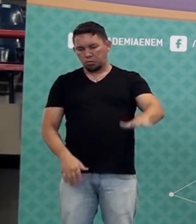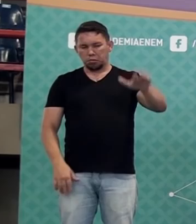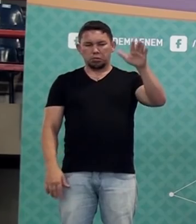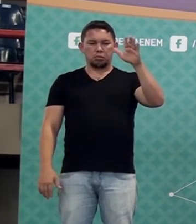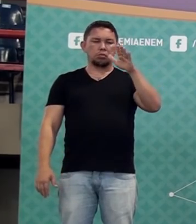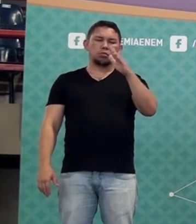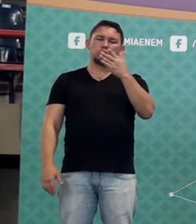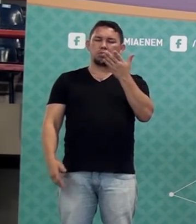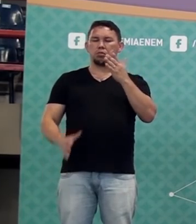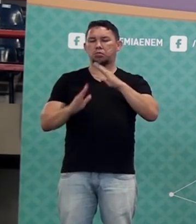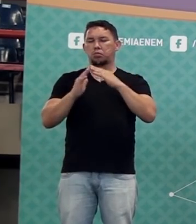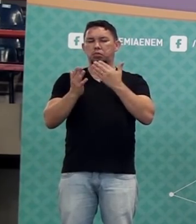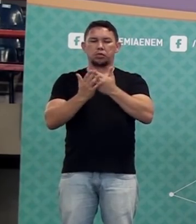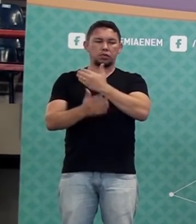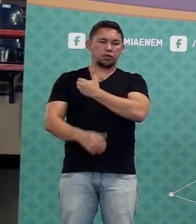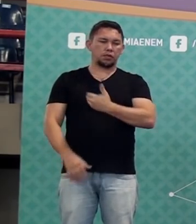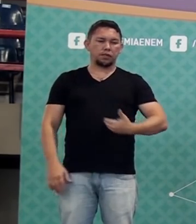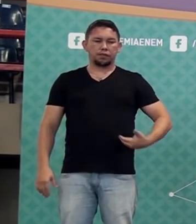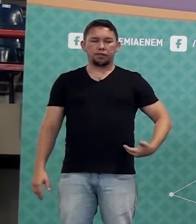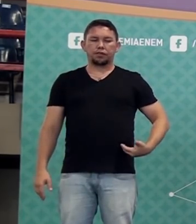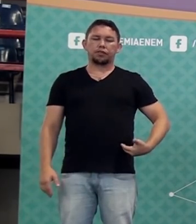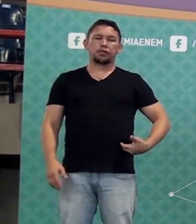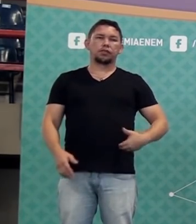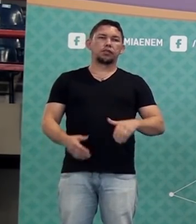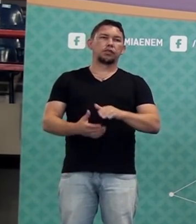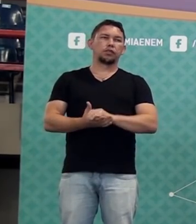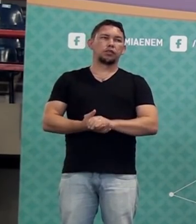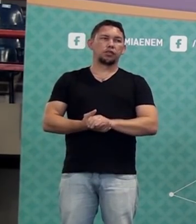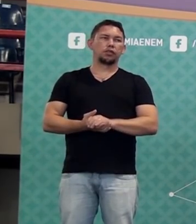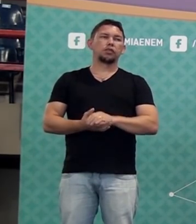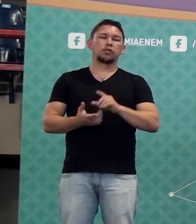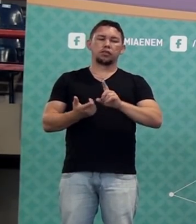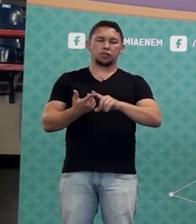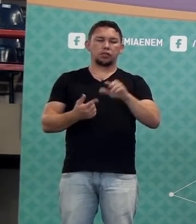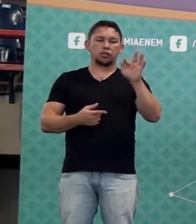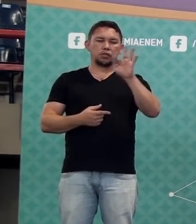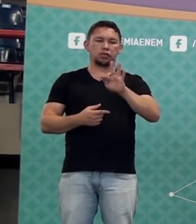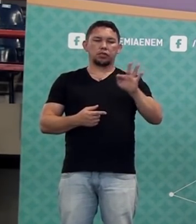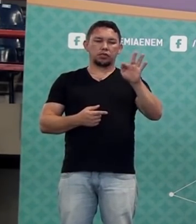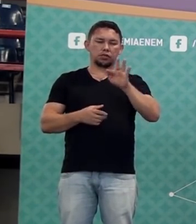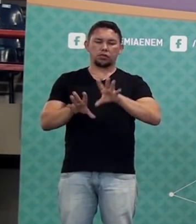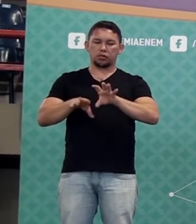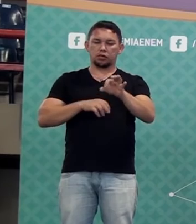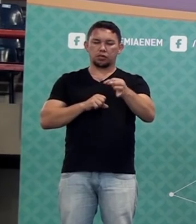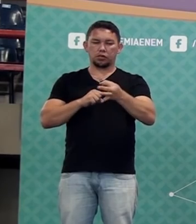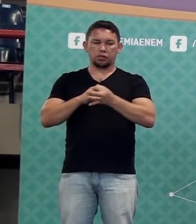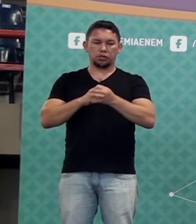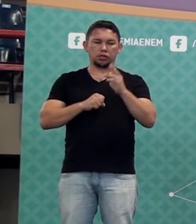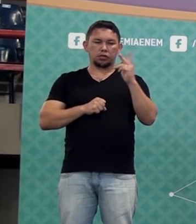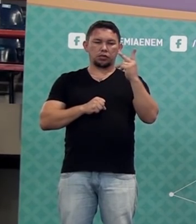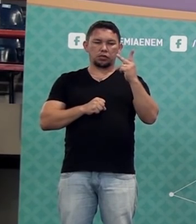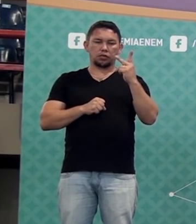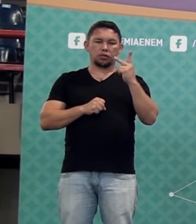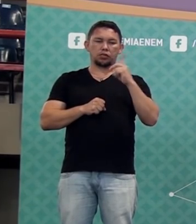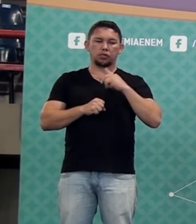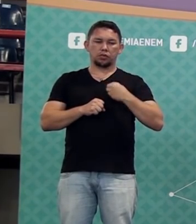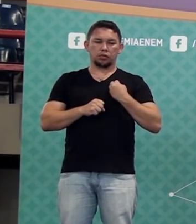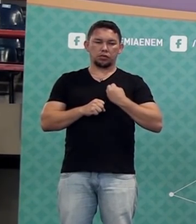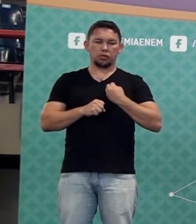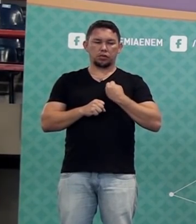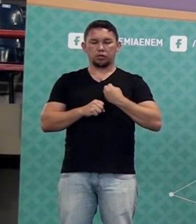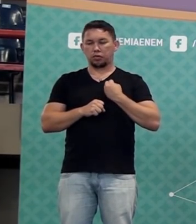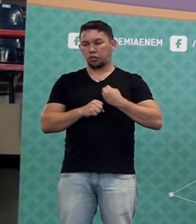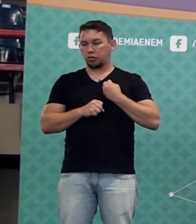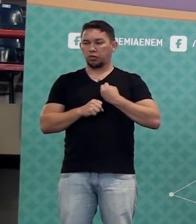tenho orgulho disso, sempre estudei em escolas públicas, inclusive na universidade. Eu sou formado em História pela Universidade Estadual do